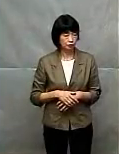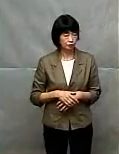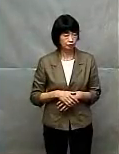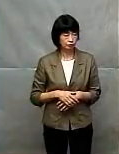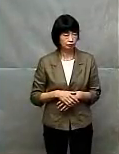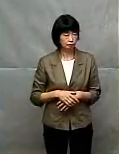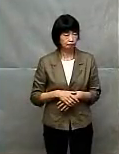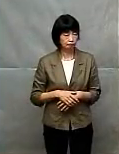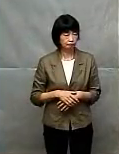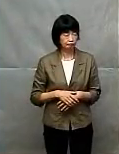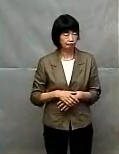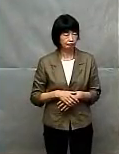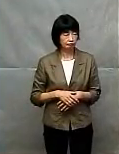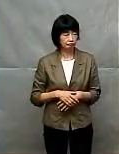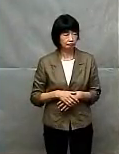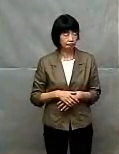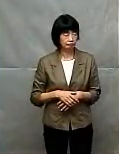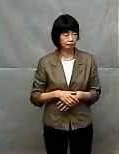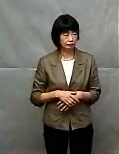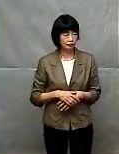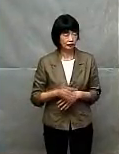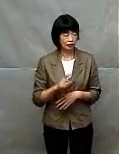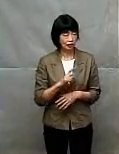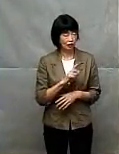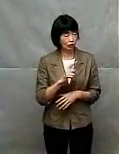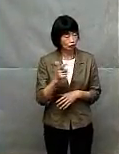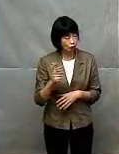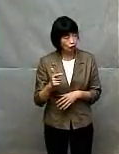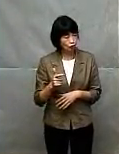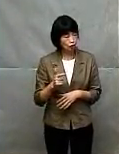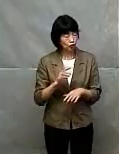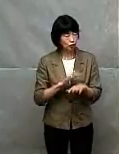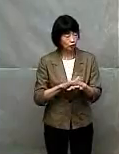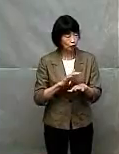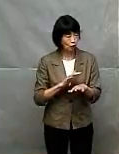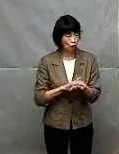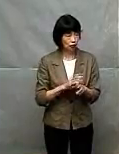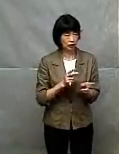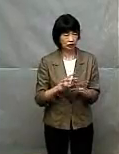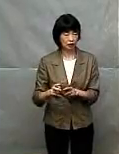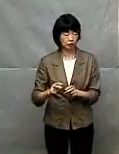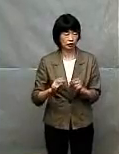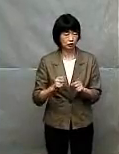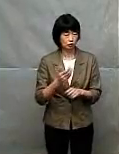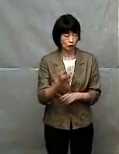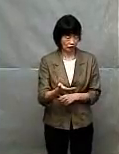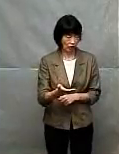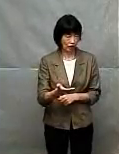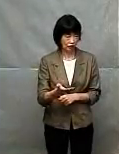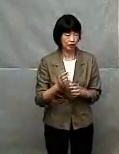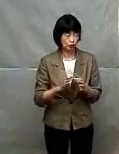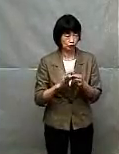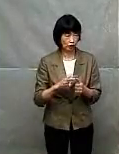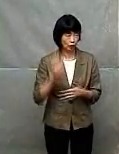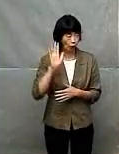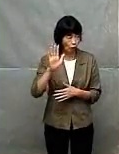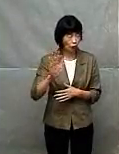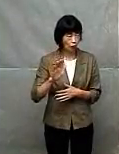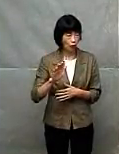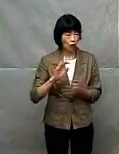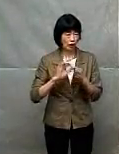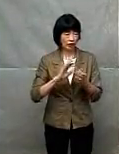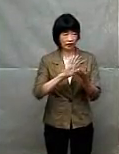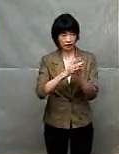どういったようなパターンで整理をしていくのか、その辺につきましては今後関係県と